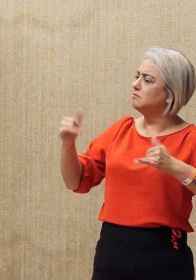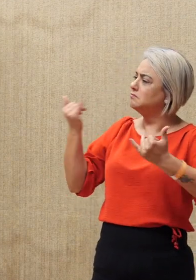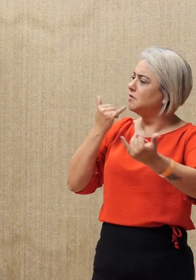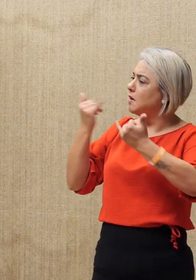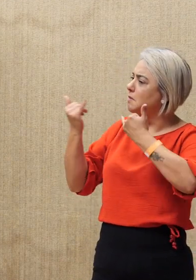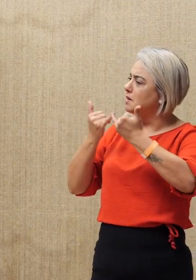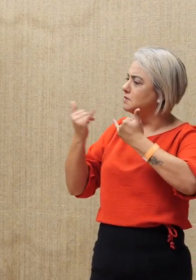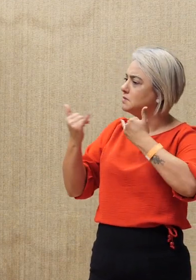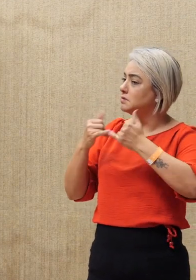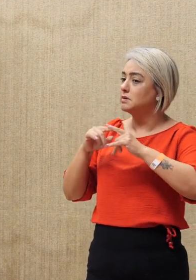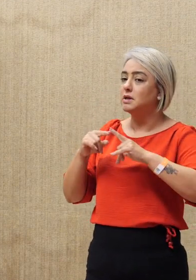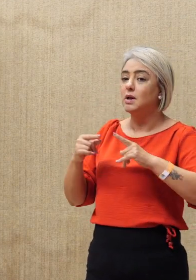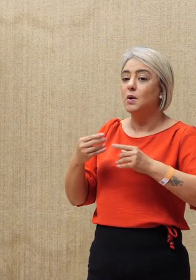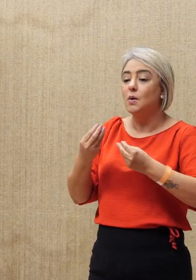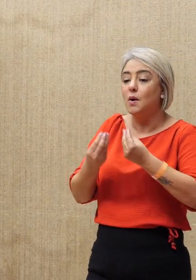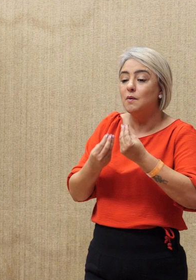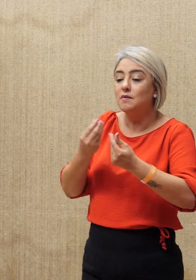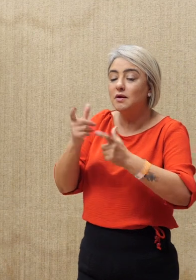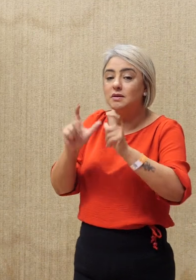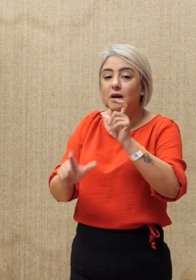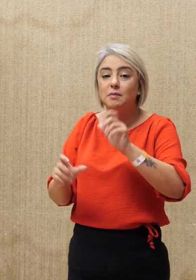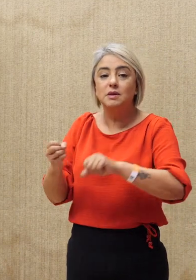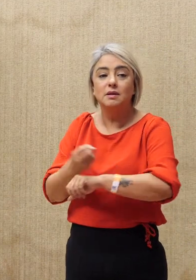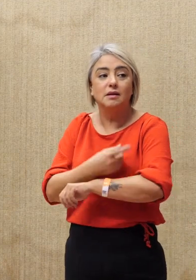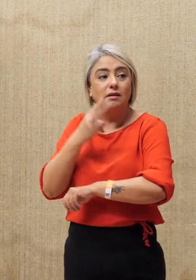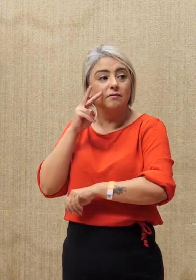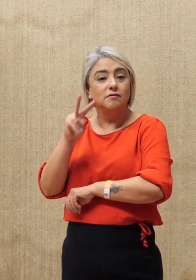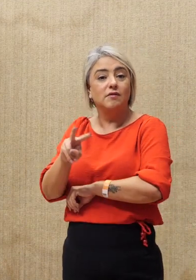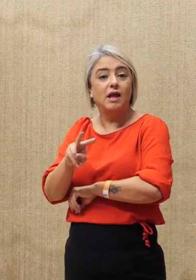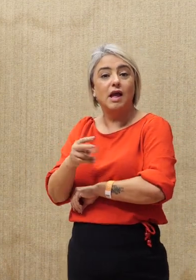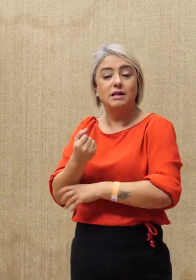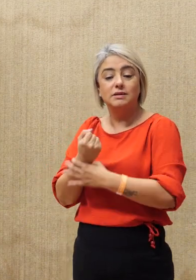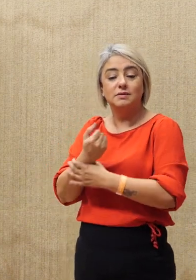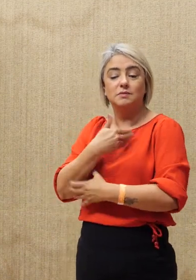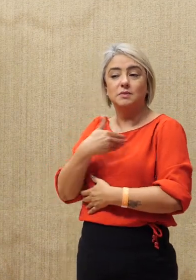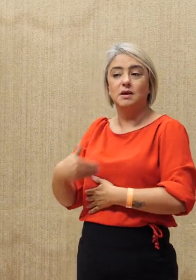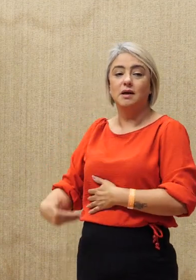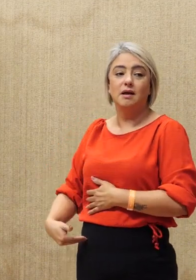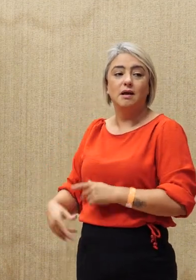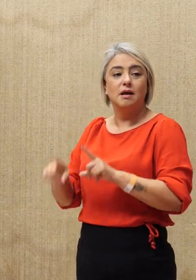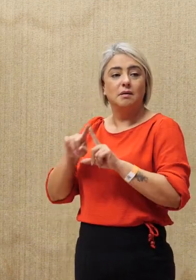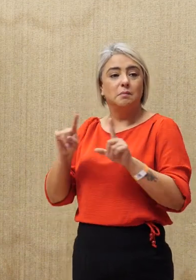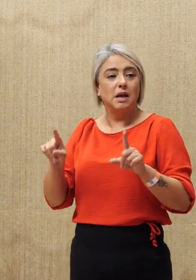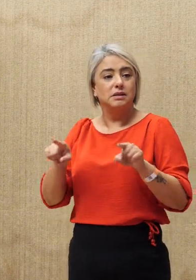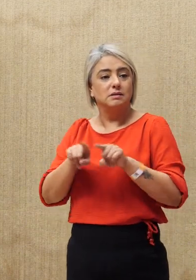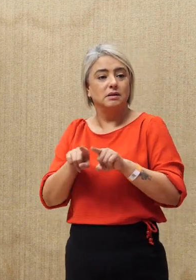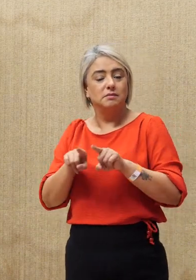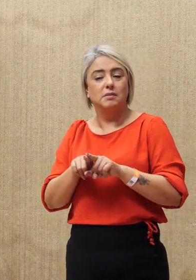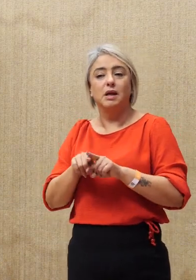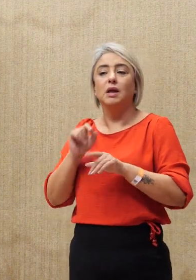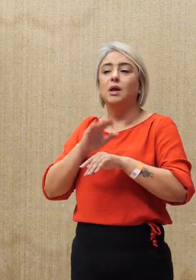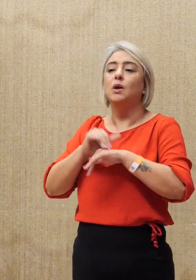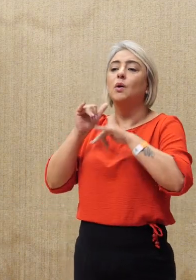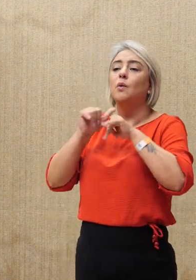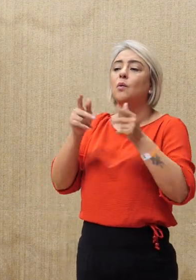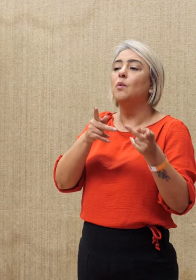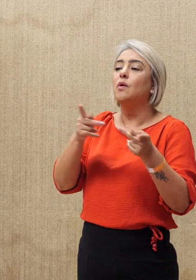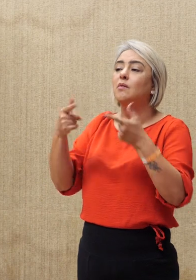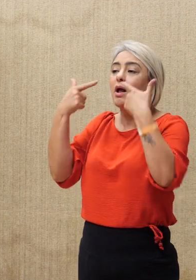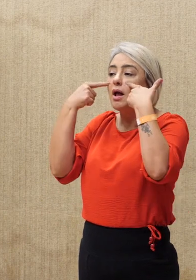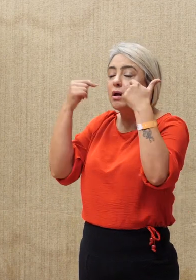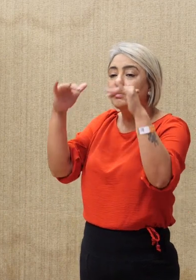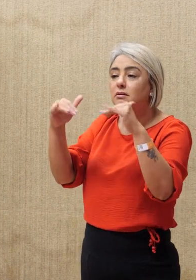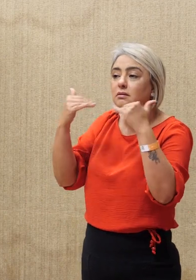informações e com a maneira moderna de se enxergar a segurança pública. Mas eu gostaria de deixar aqui um chamamento, chamar a